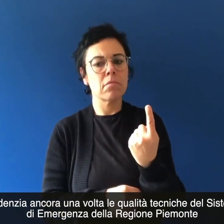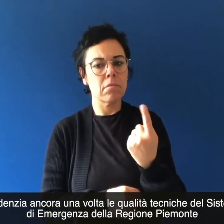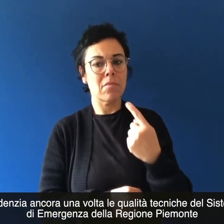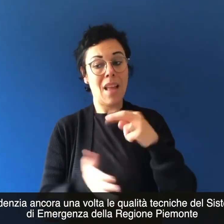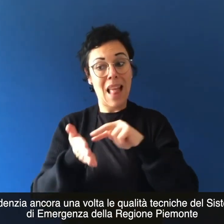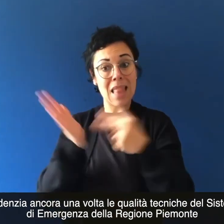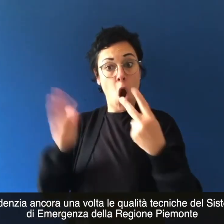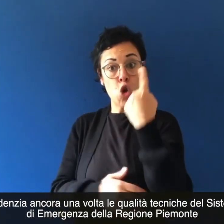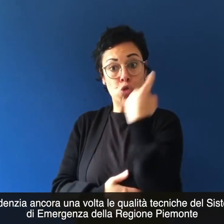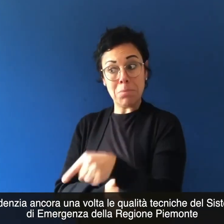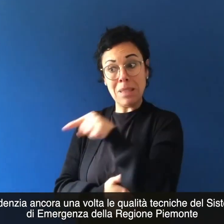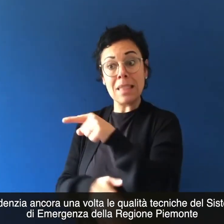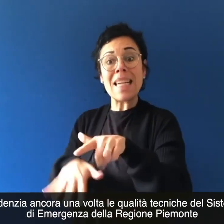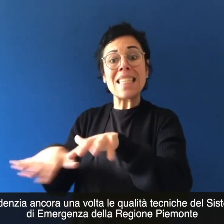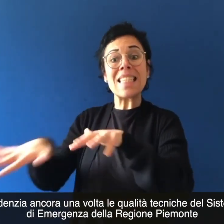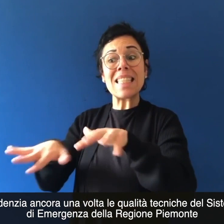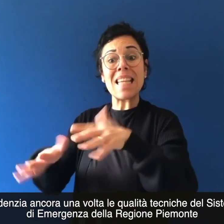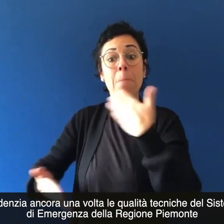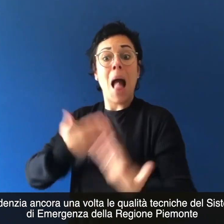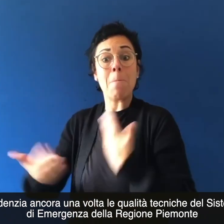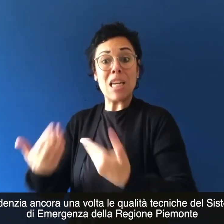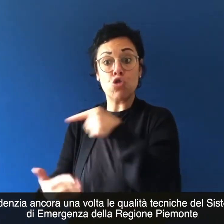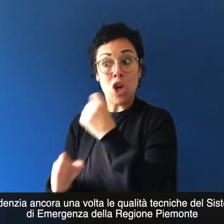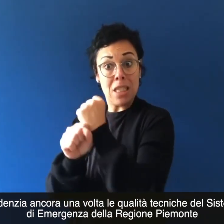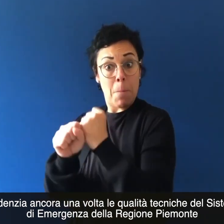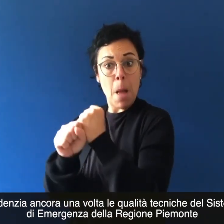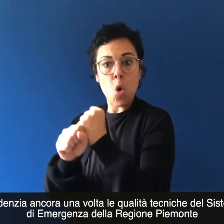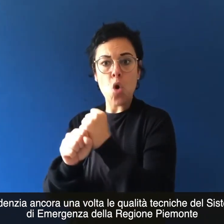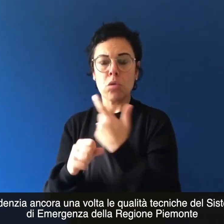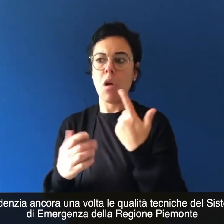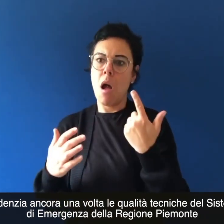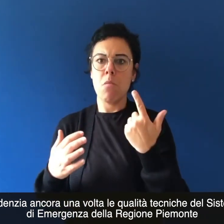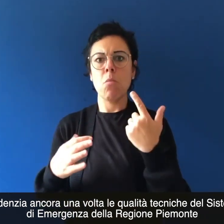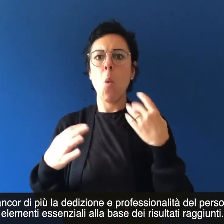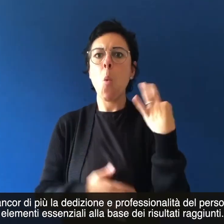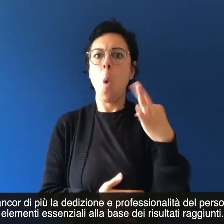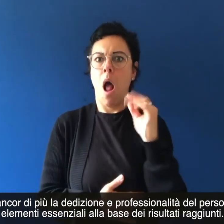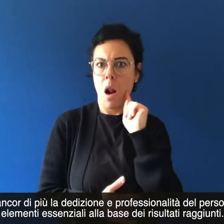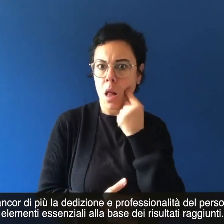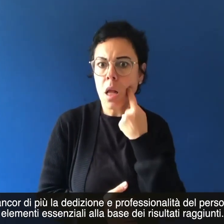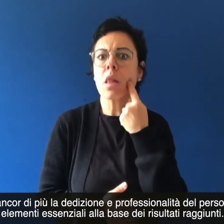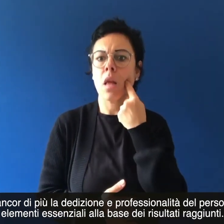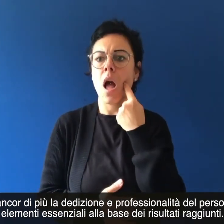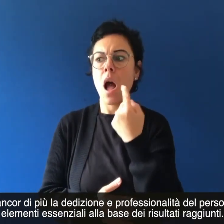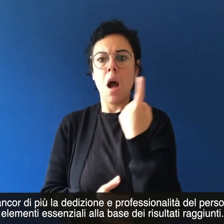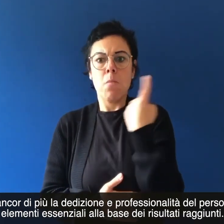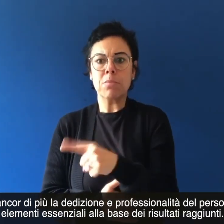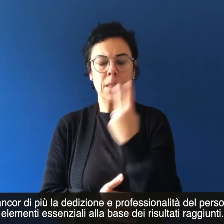emergenza della Regione Piemonte, ma ancora di più la dedizione e professionalità del